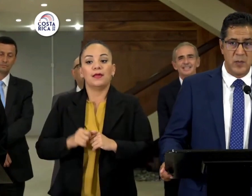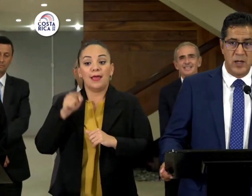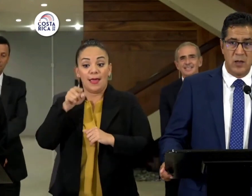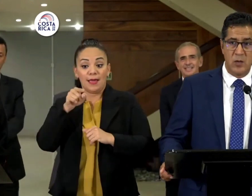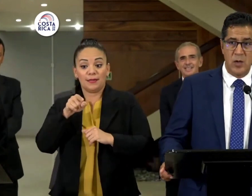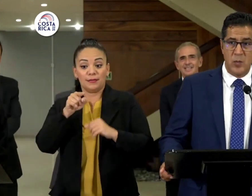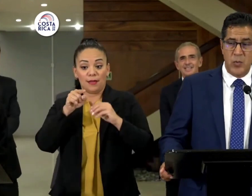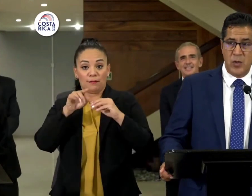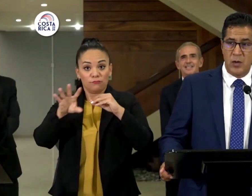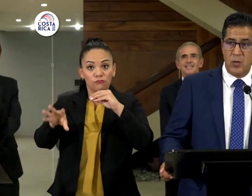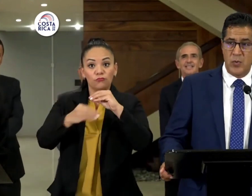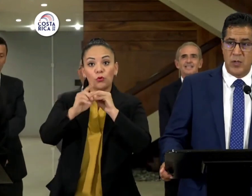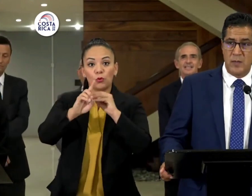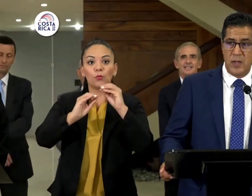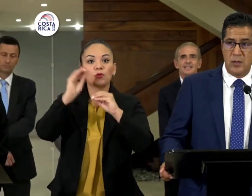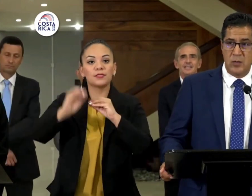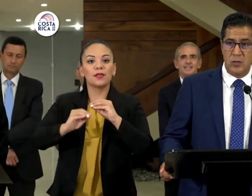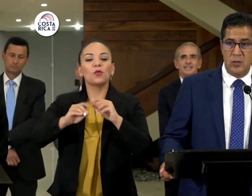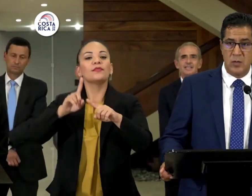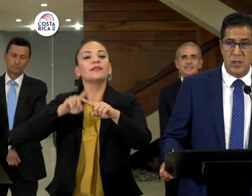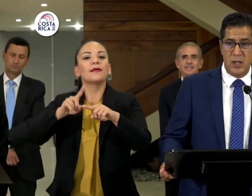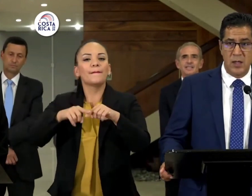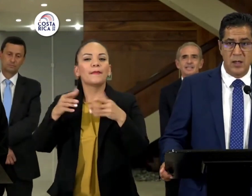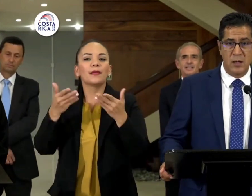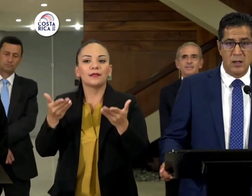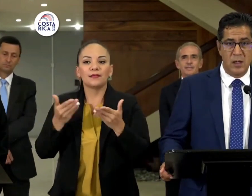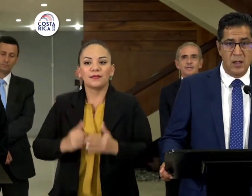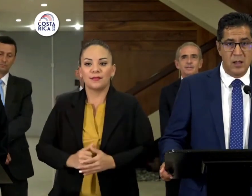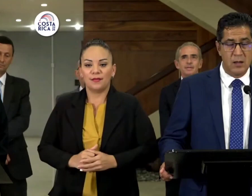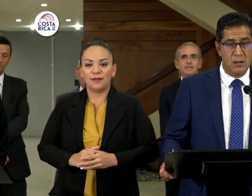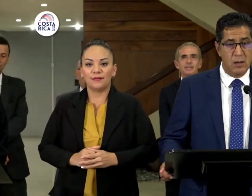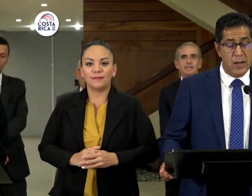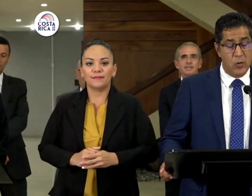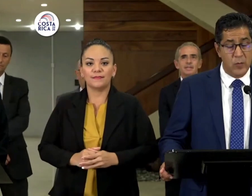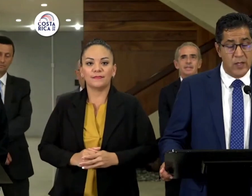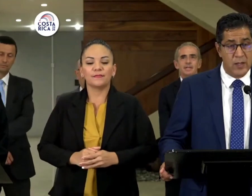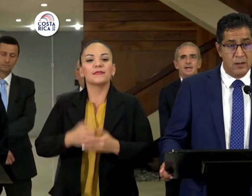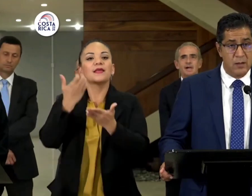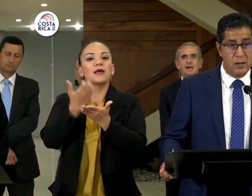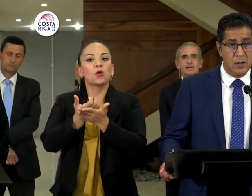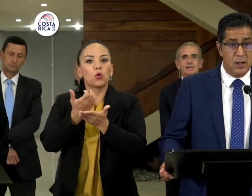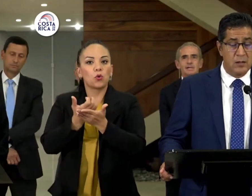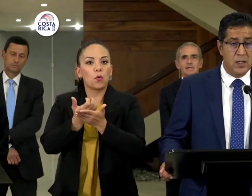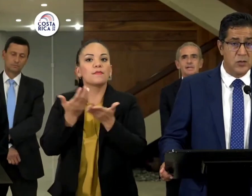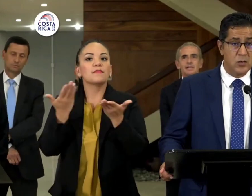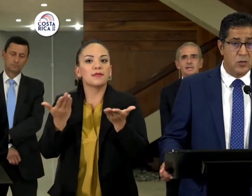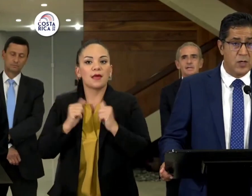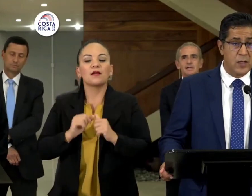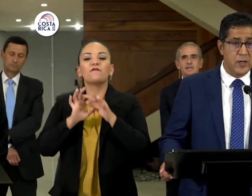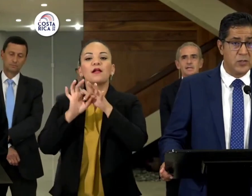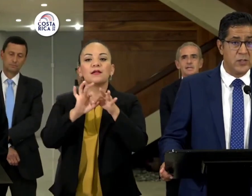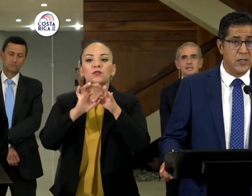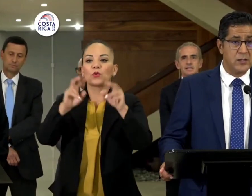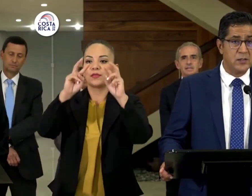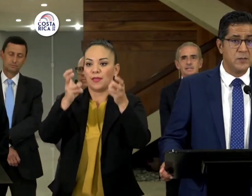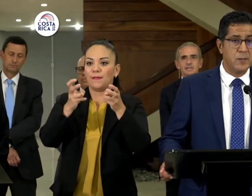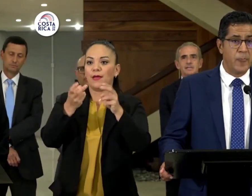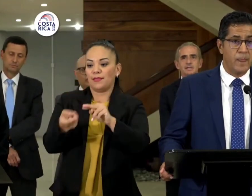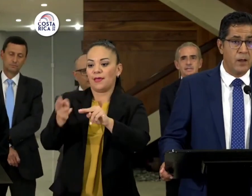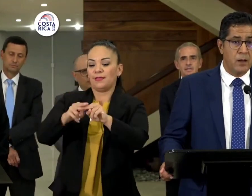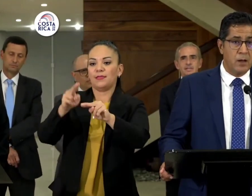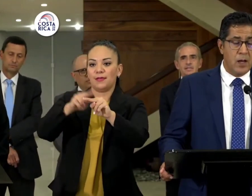estar determinado por el comportamiento de la economía en relación con el tema de los